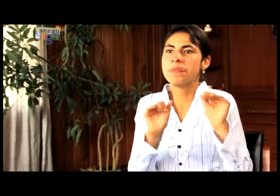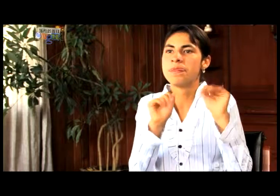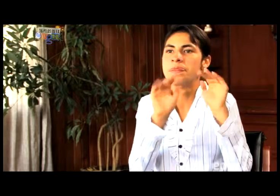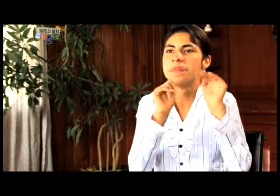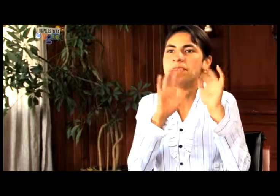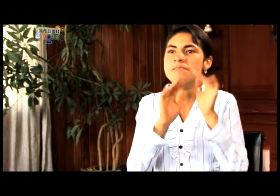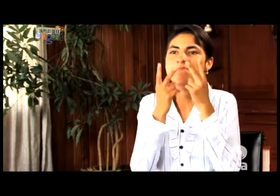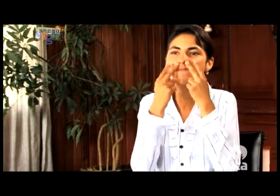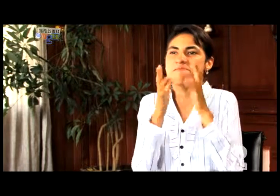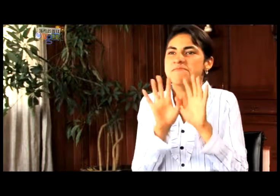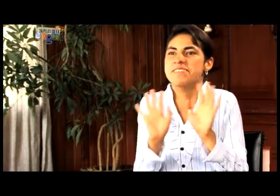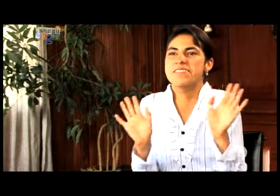Hace mucho que no lo veo.